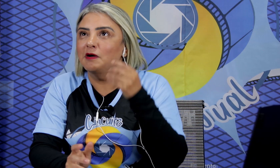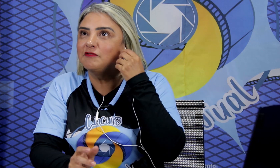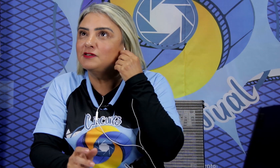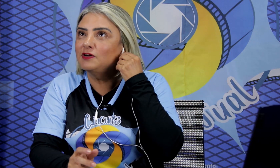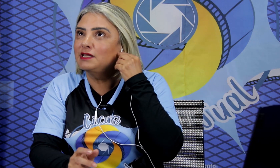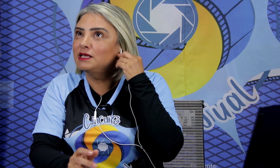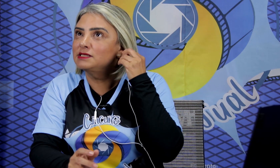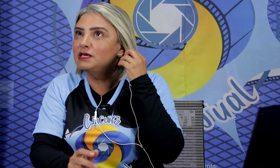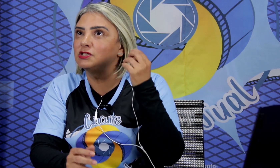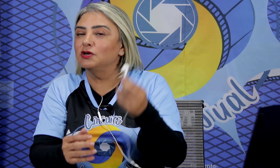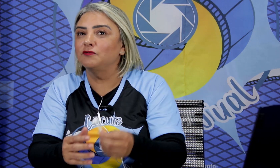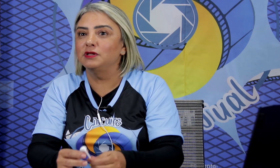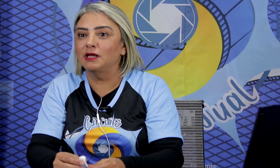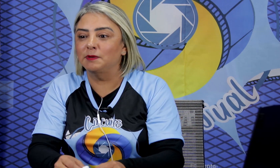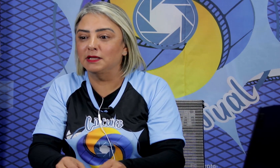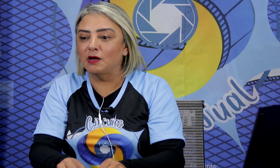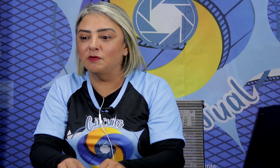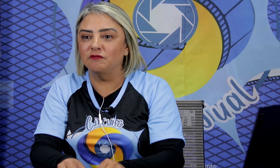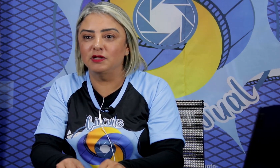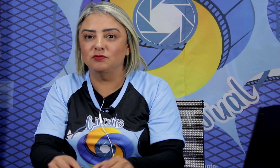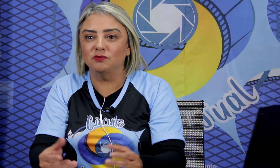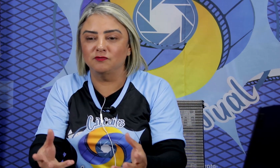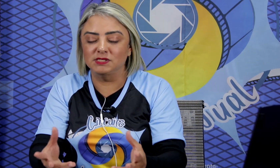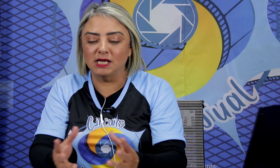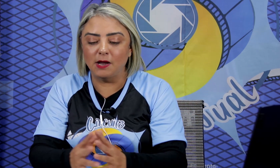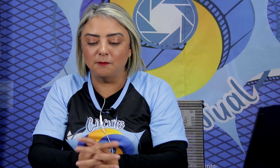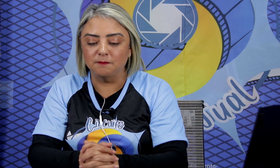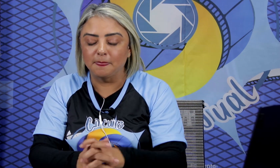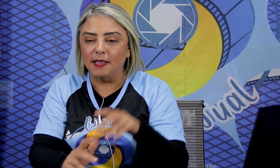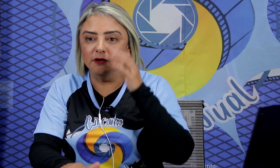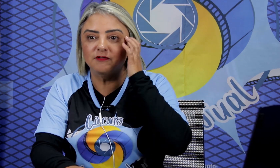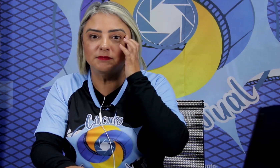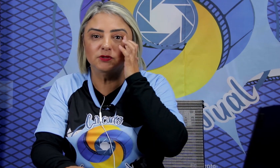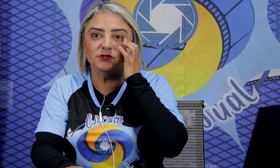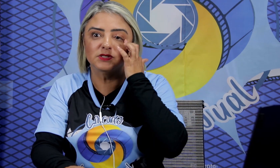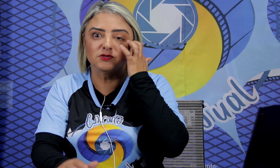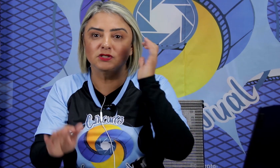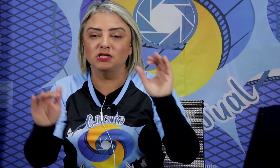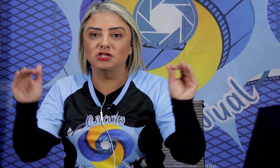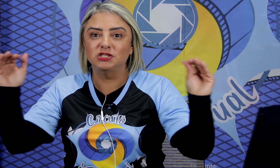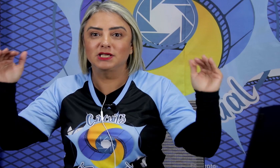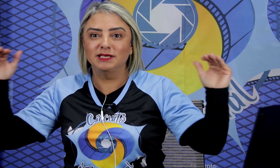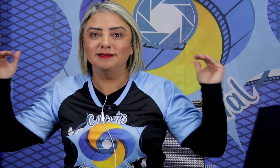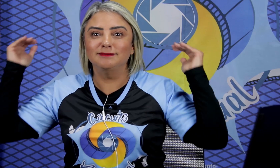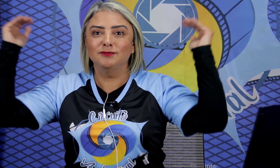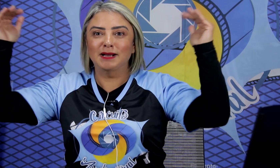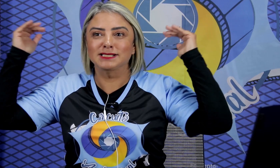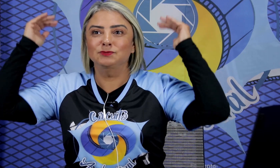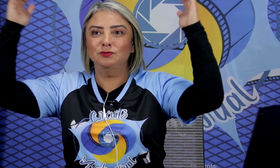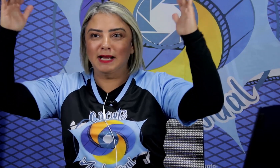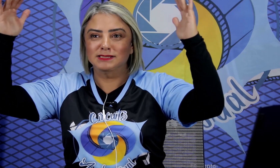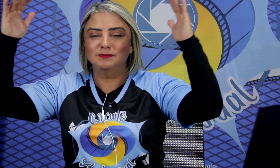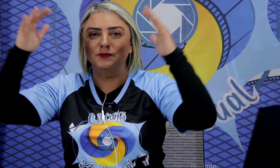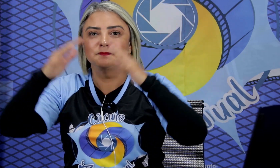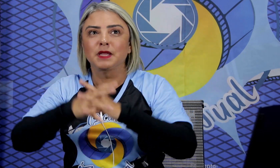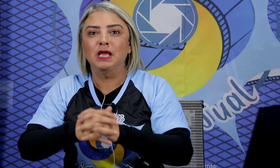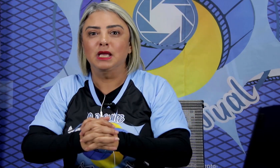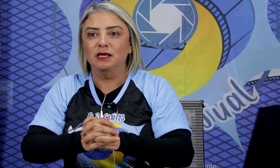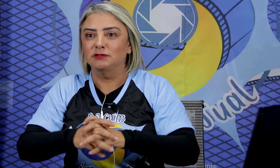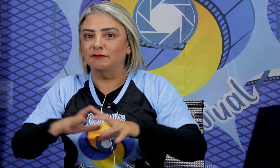vez foi interessante que eu fui interpretar um evento oficial e eu falei, meu Deus do céu, só tem gente aqui do máximo do máximo. Tava